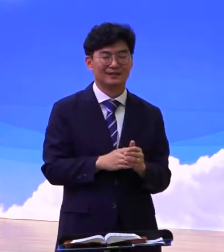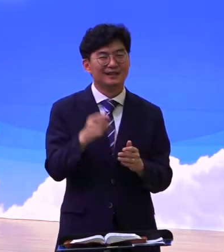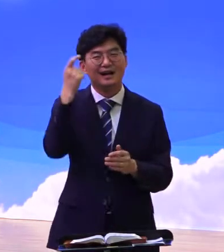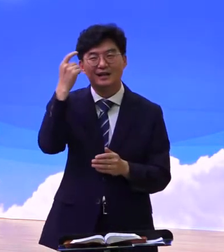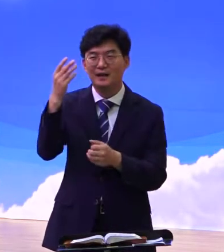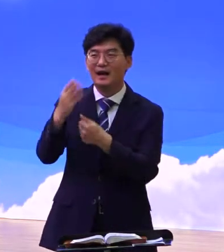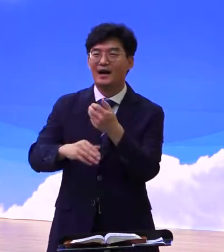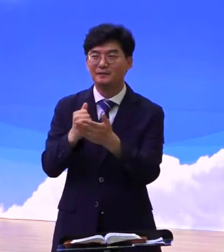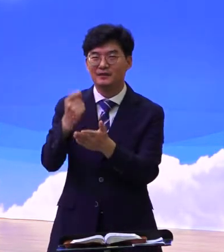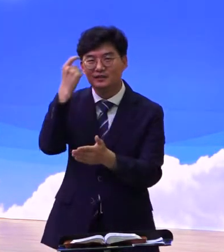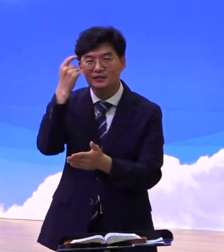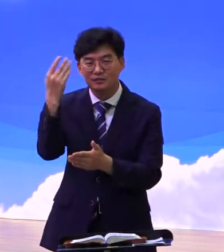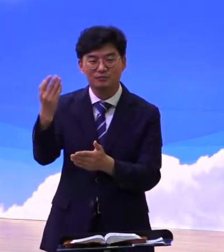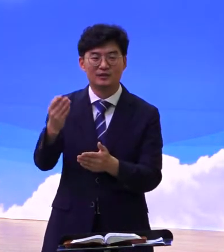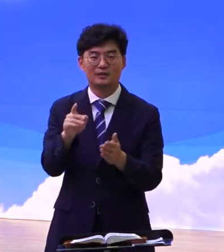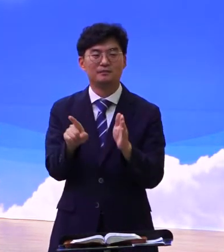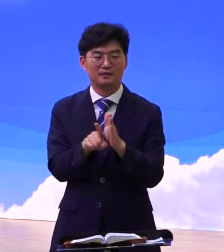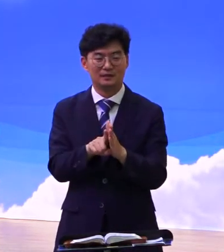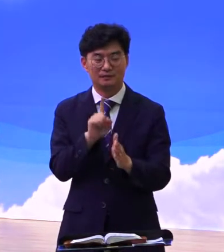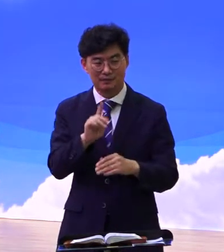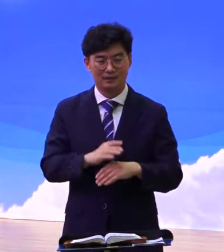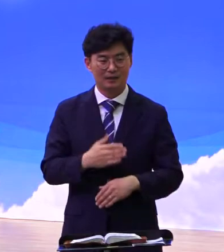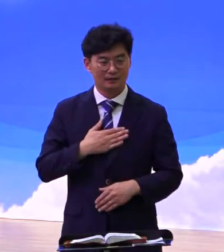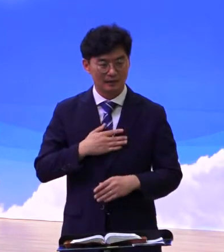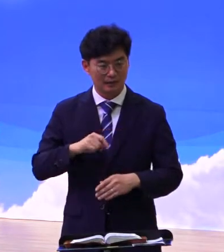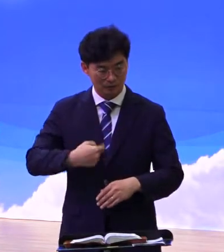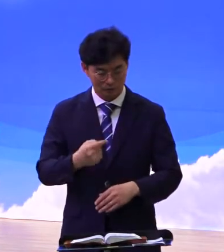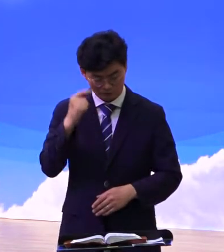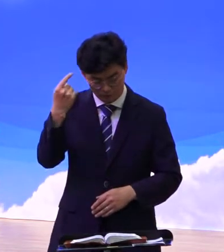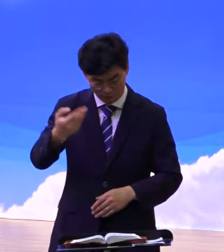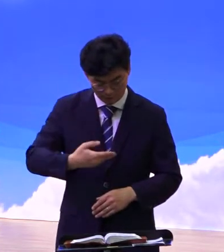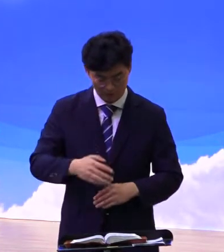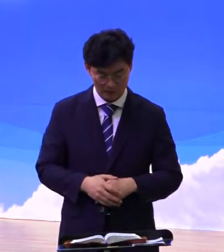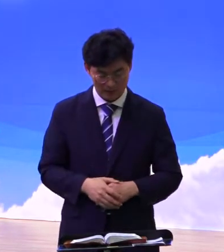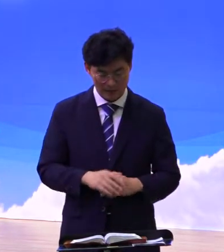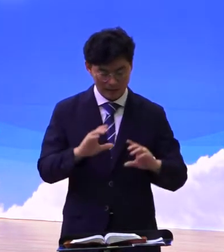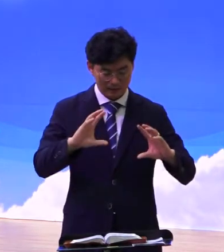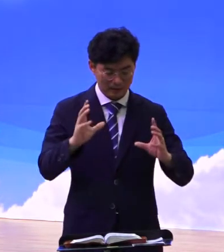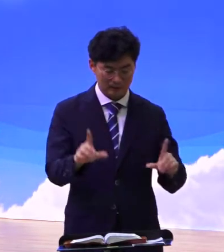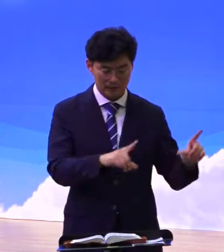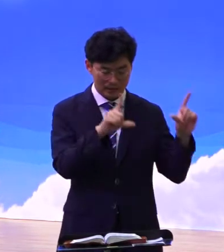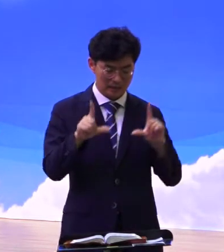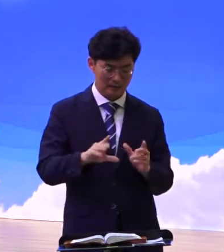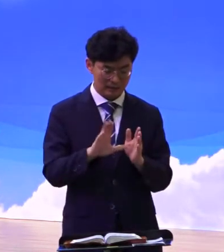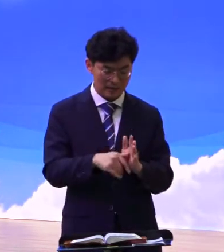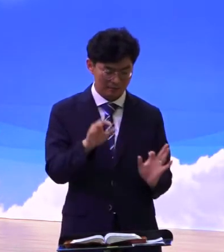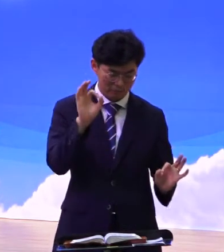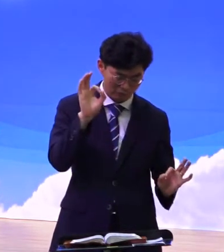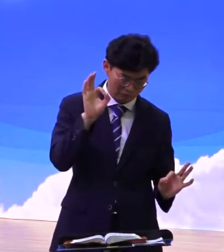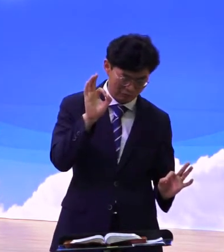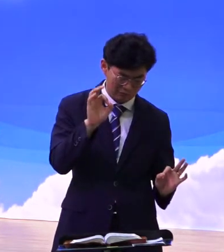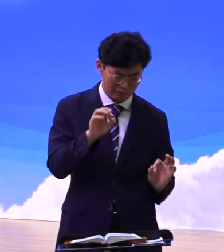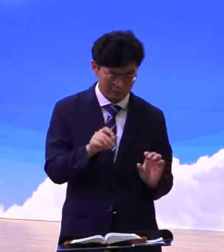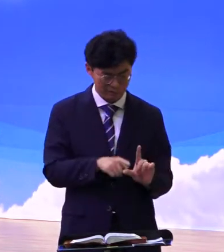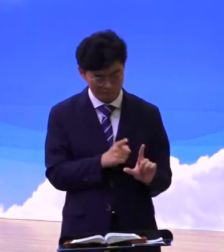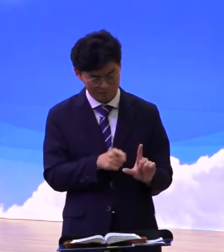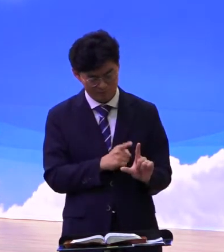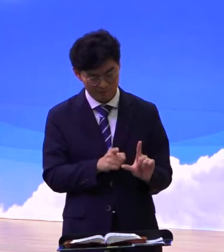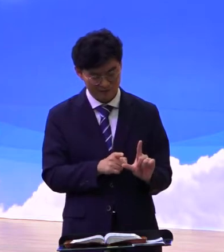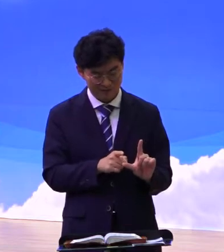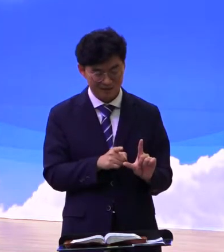세상 속에 생각 없이 가만히 있지 않고 끊임없이 질문하면서 진리를 찾고 그